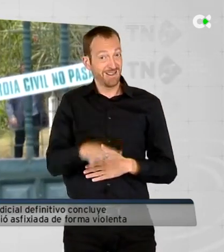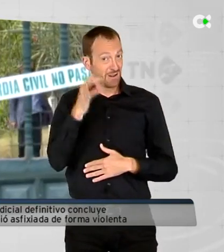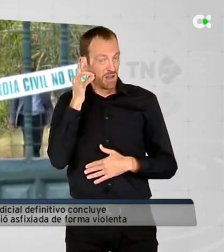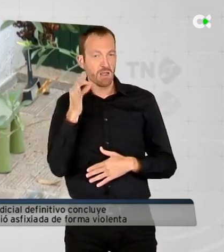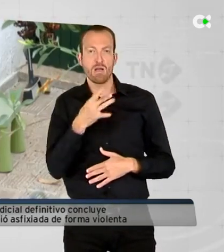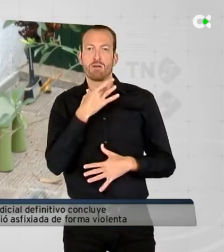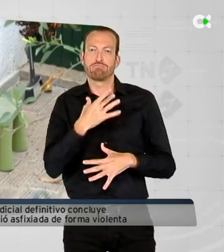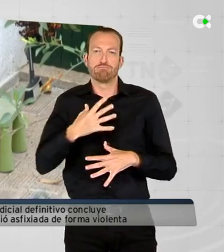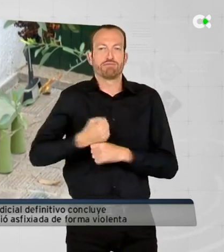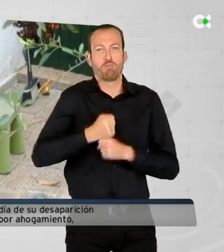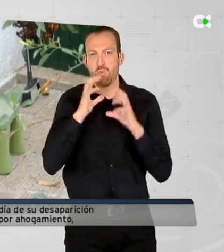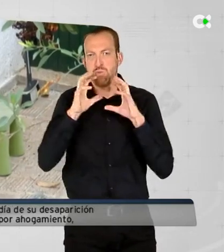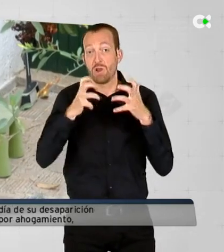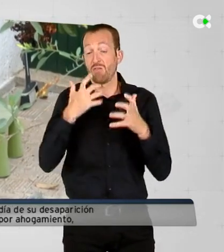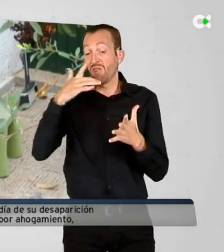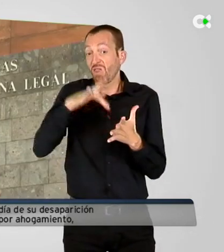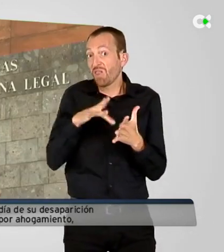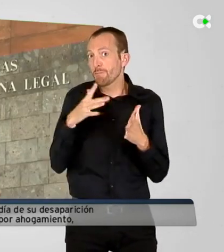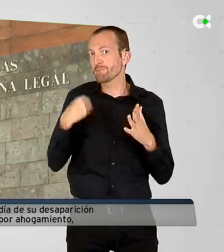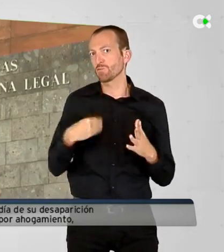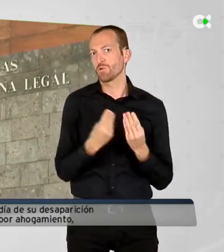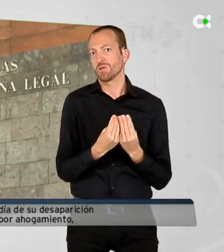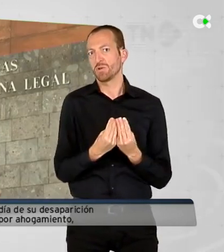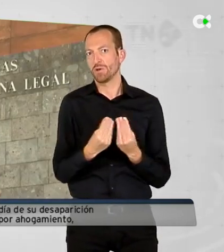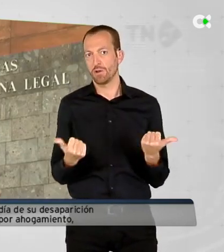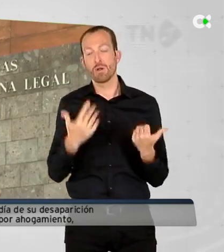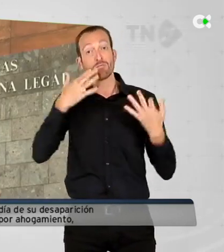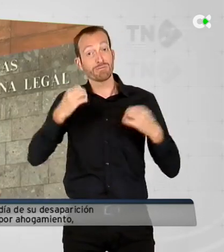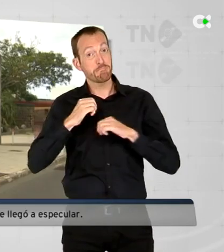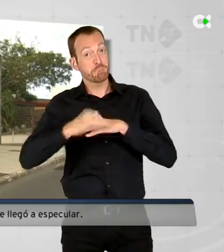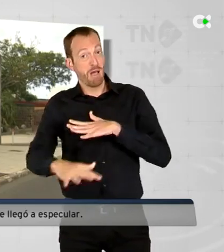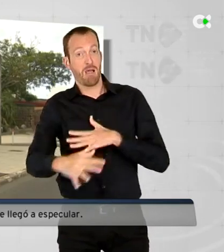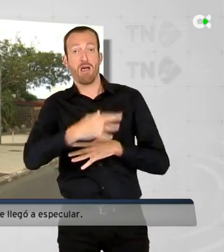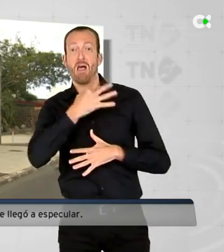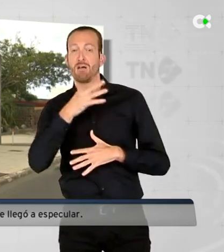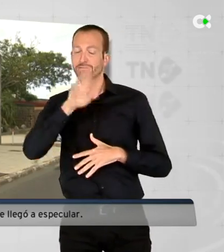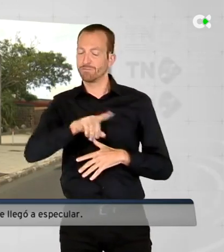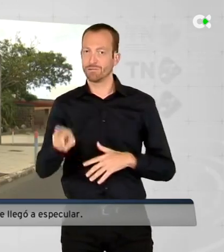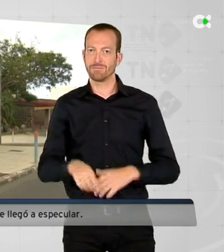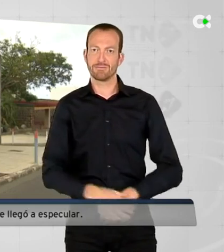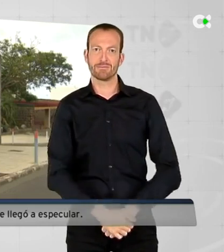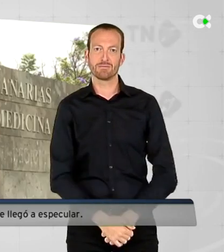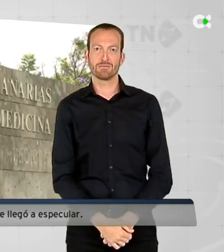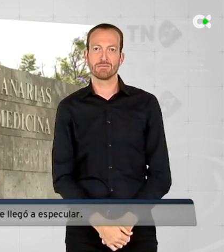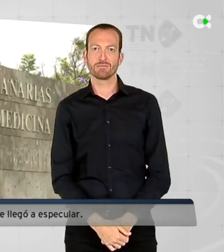asfixiada de forma violenta el mismo día de la desaparición y no por ahogamiento, como se llegó a especular.